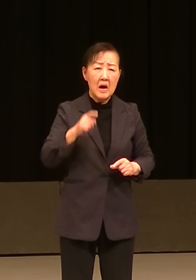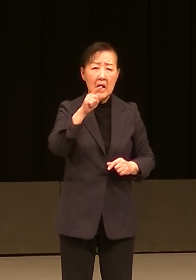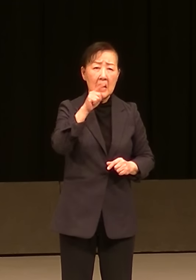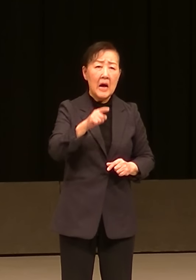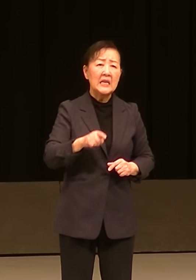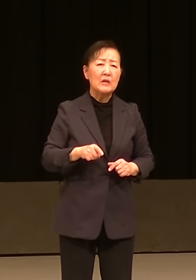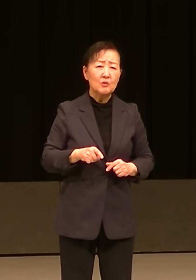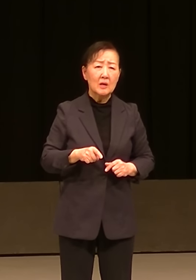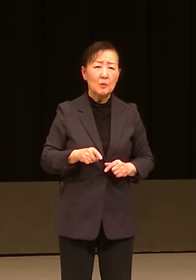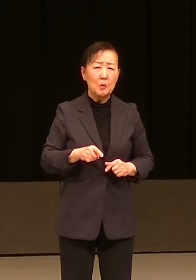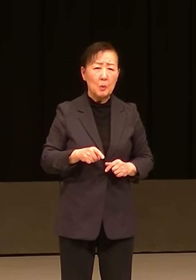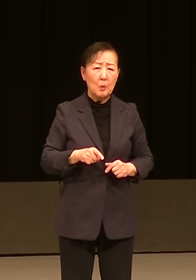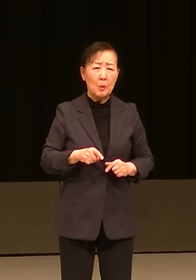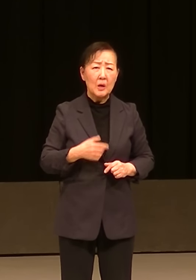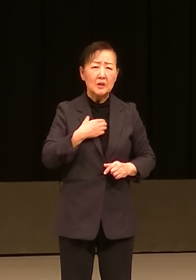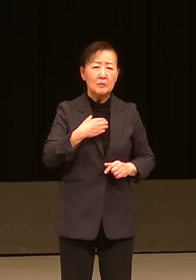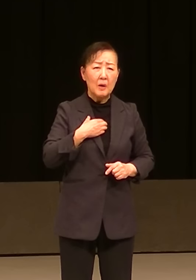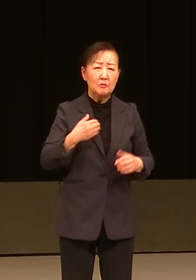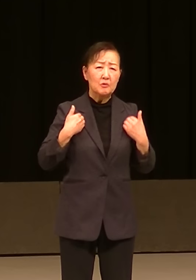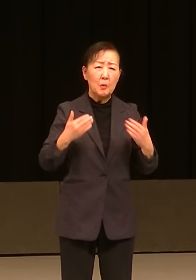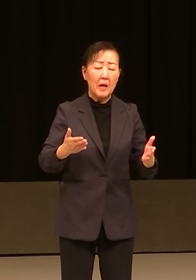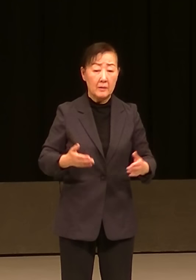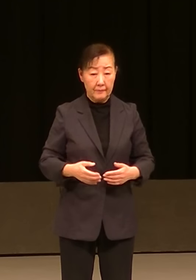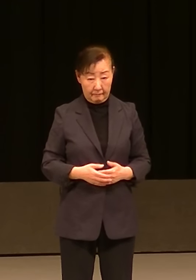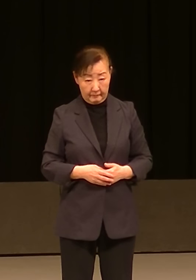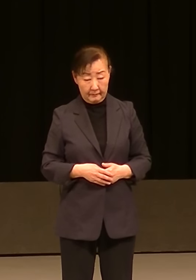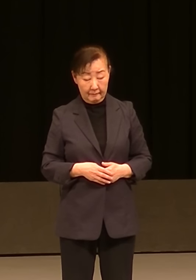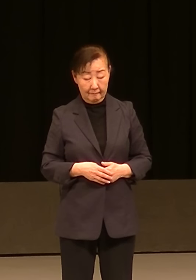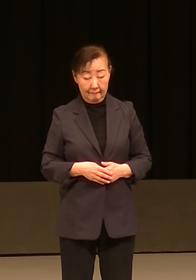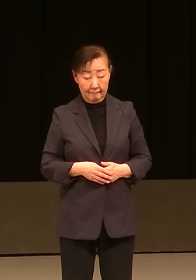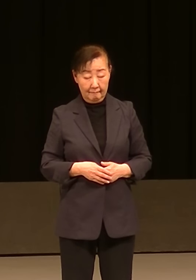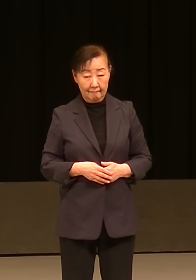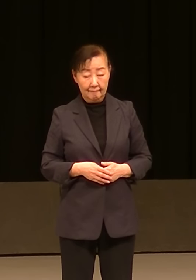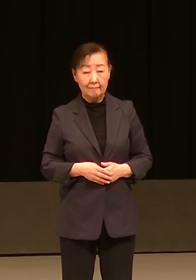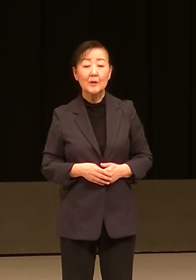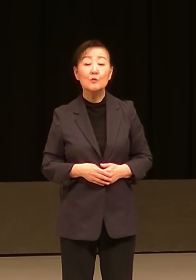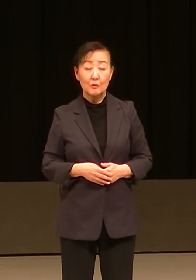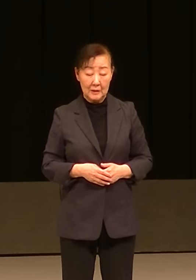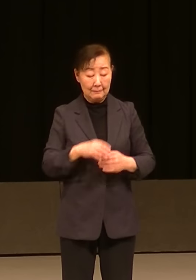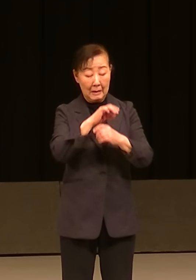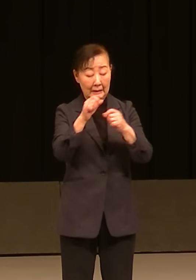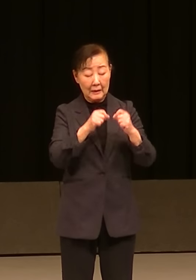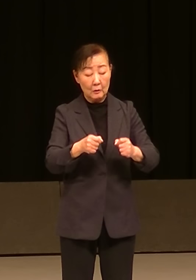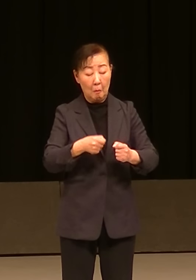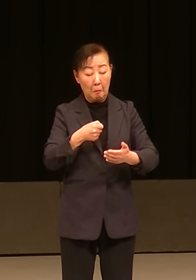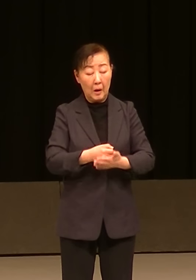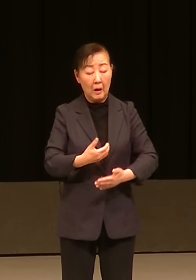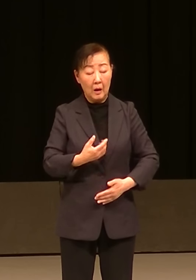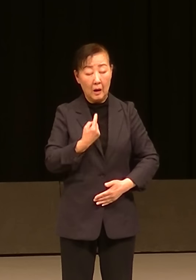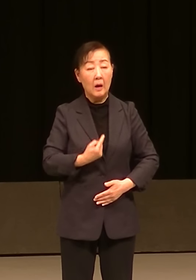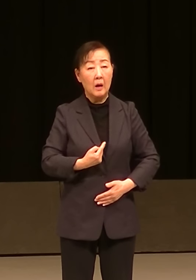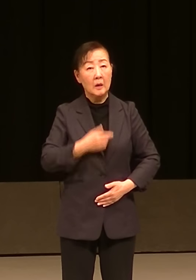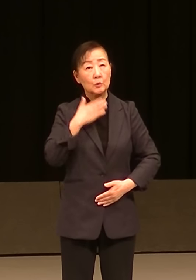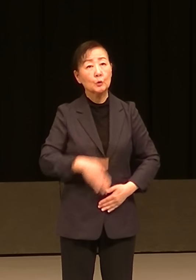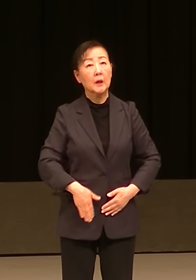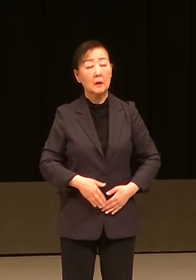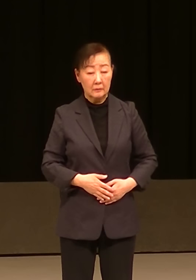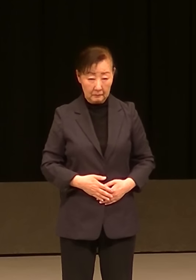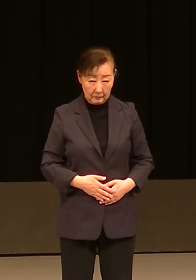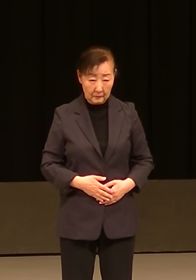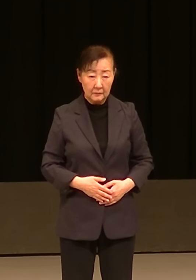こういう脈絡の中で心配する必要はないと、いうふうに今結論がつきまして、ものすごくすっきりいたしました